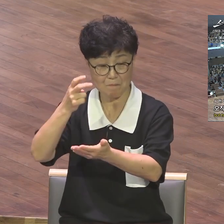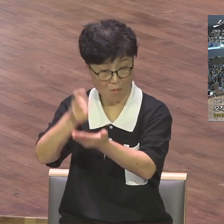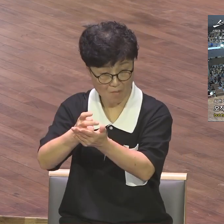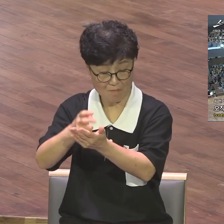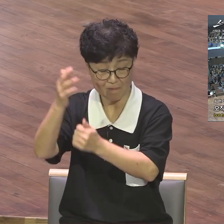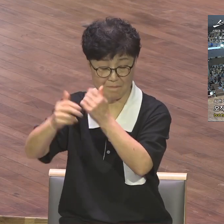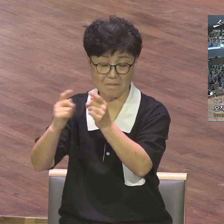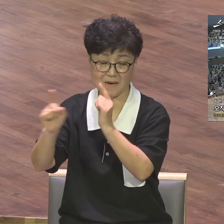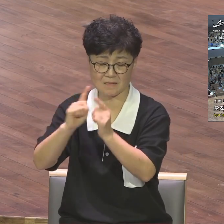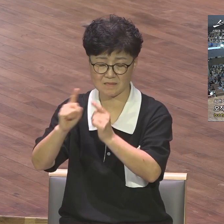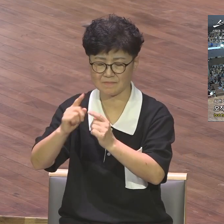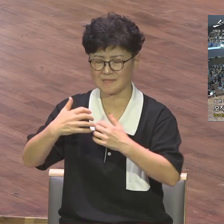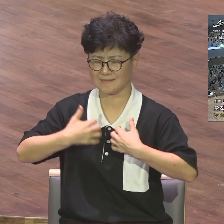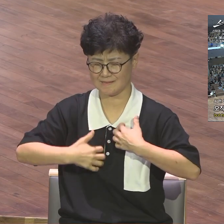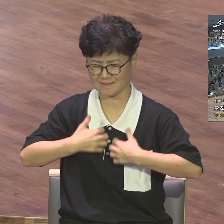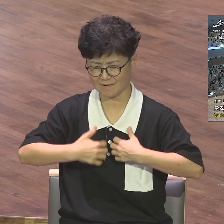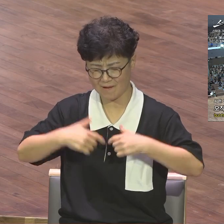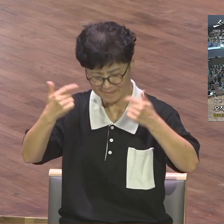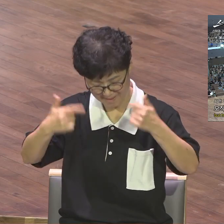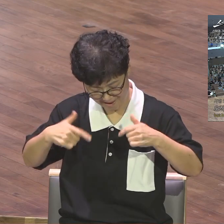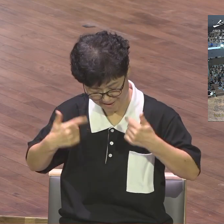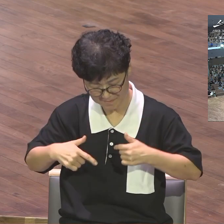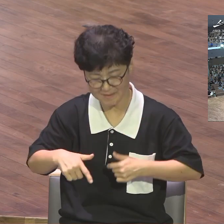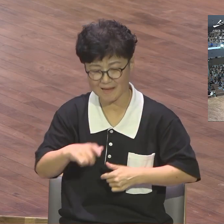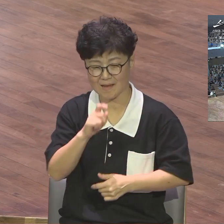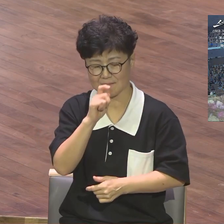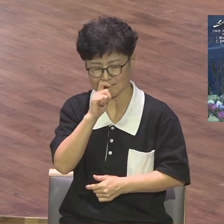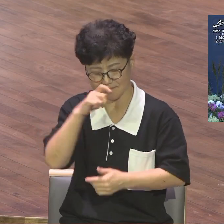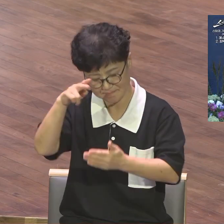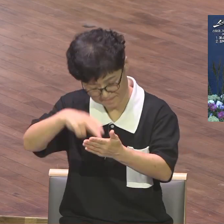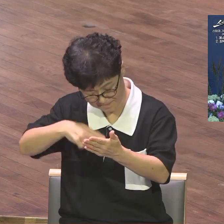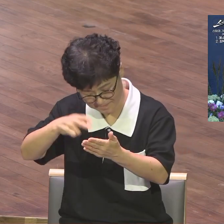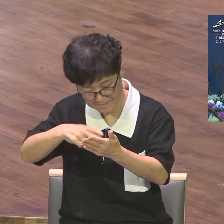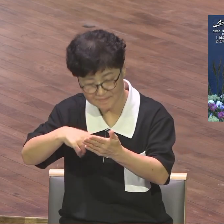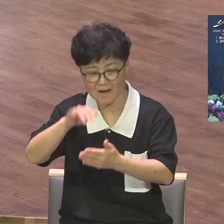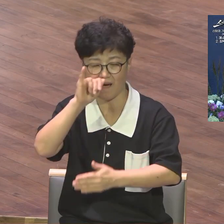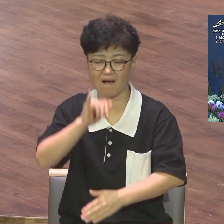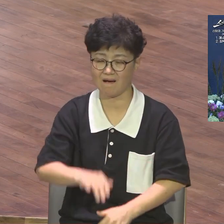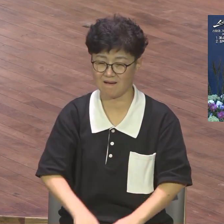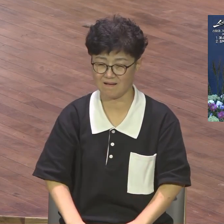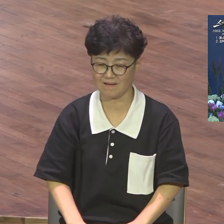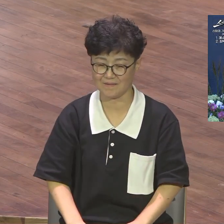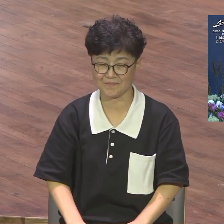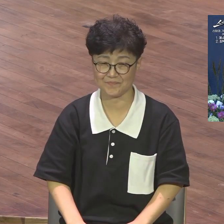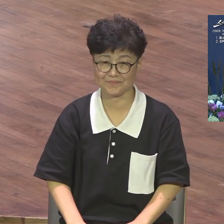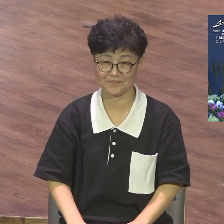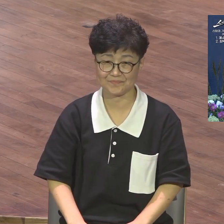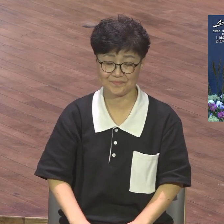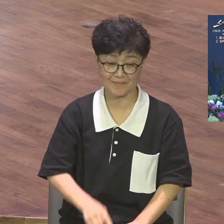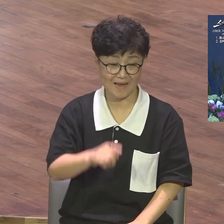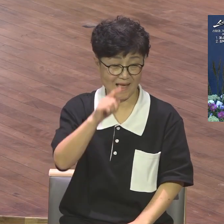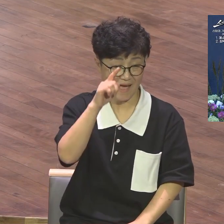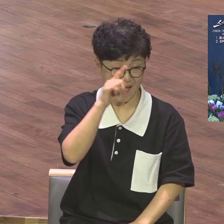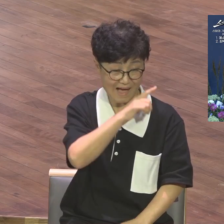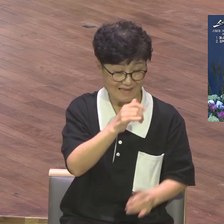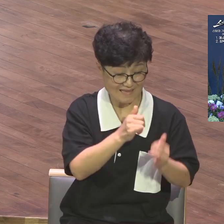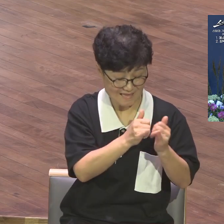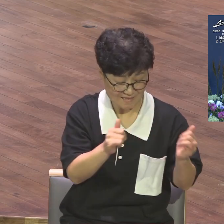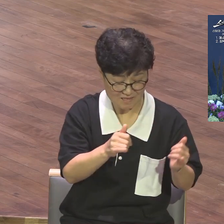주야로 묵상하는도다. 아멘. 악인들의 꾀, 죄인들의 길, 오만한 자들의